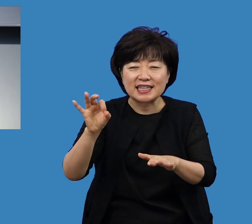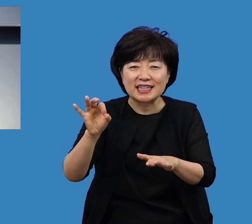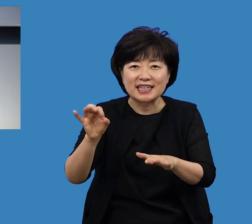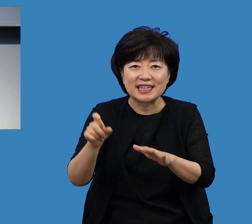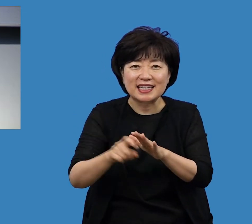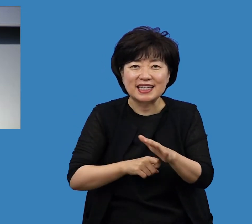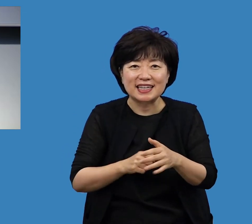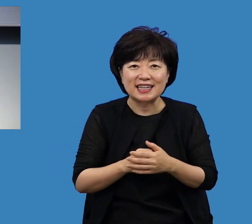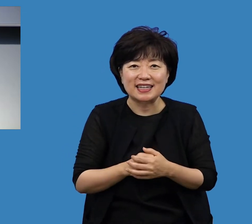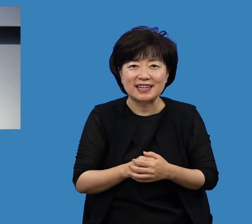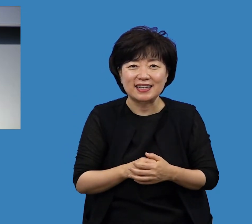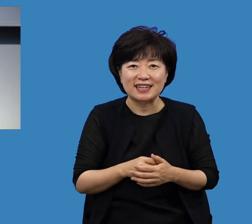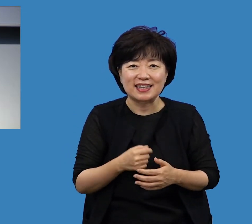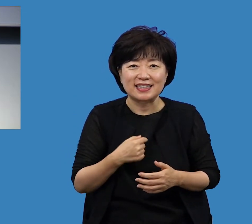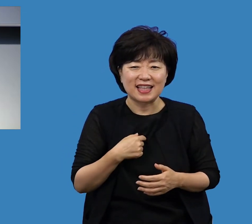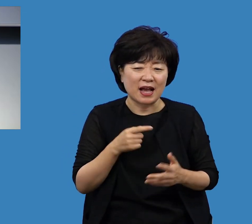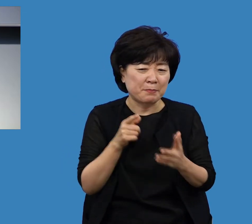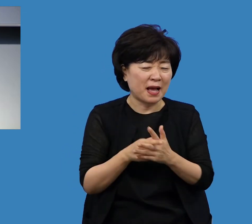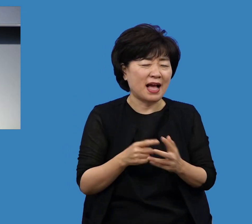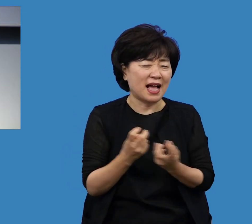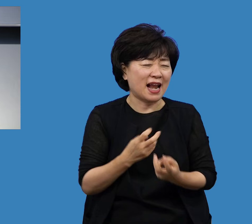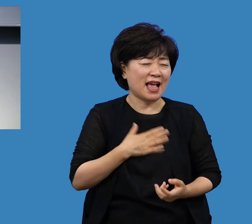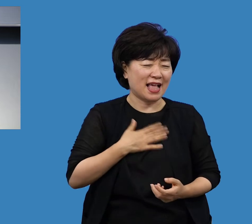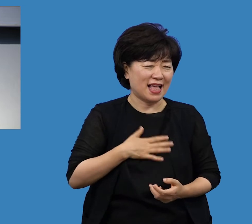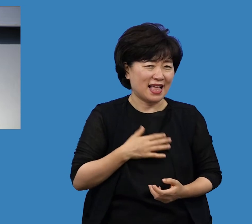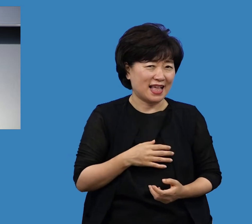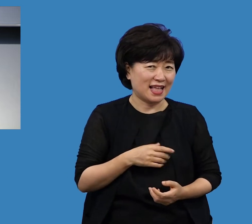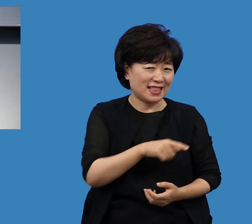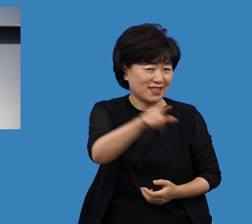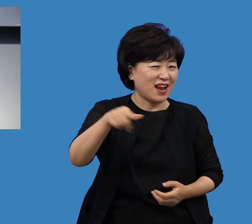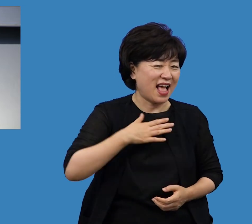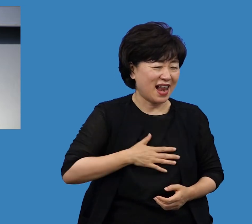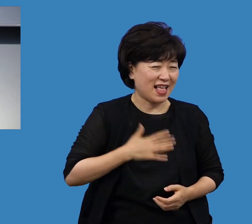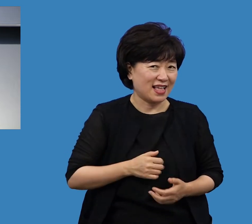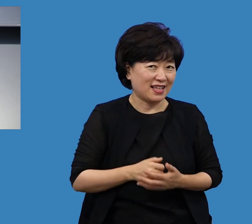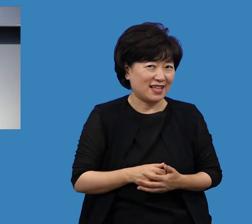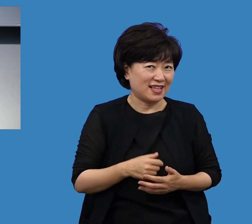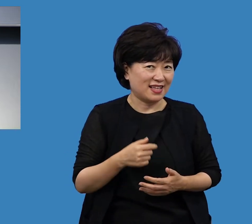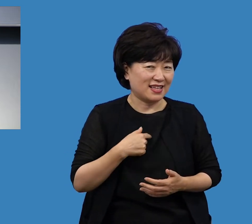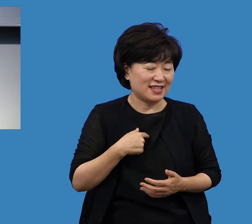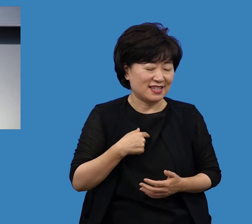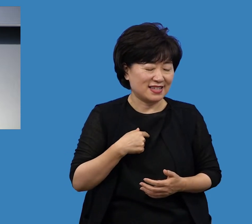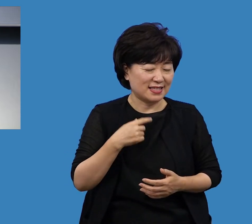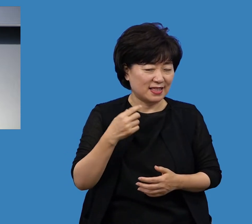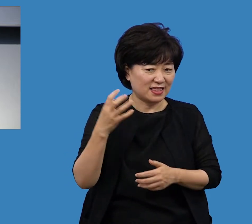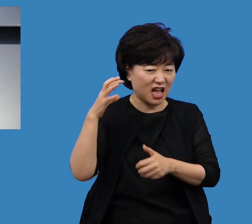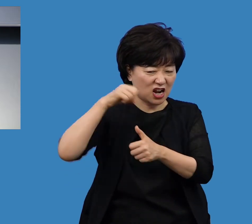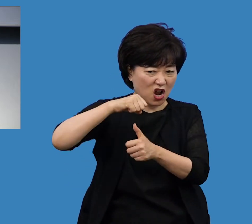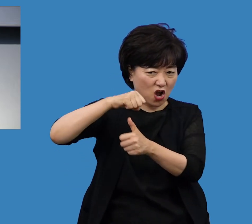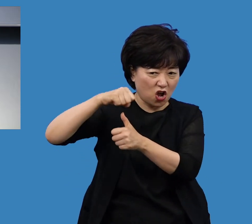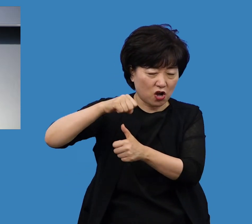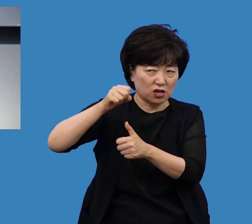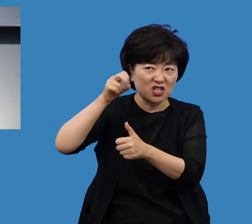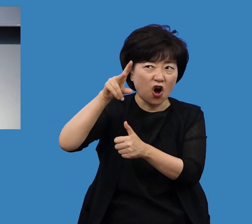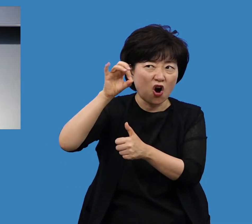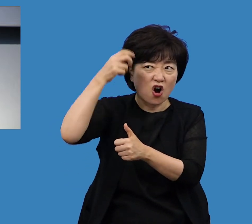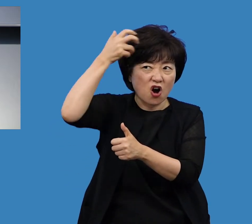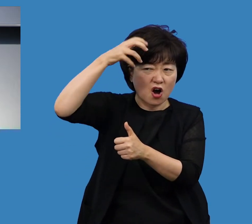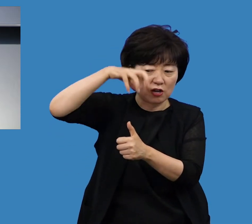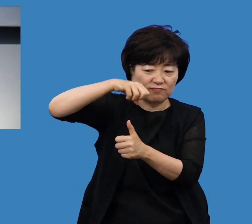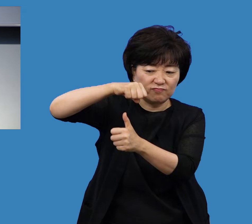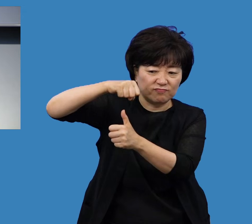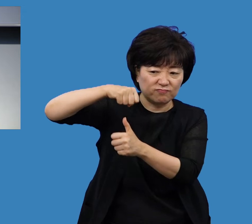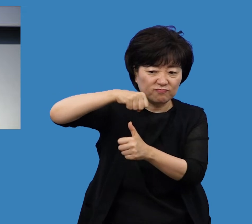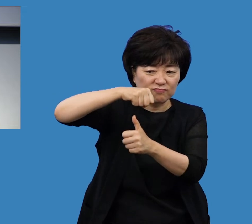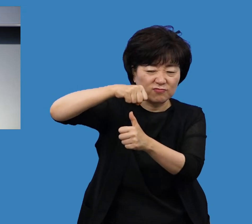그래서 내가 아는 거야. 이게, 게임의 영이 분명히 있어, 게임의 영은. 게임의 영이 분명히 있어. 그래서